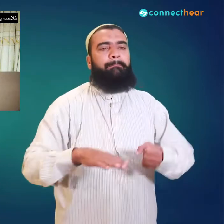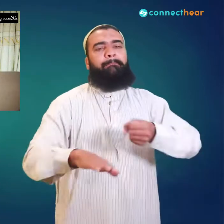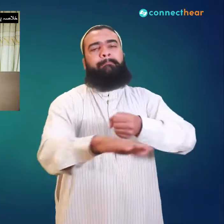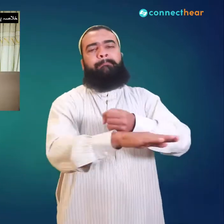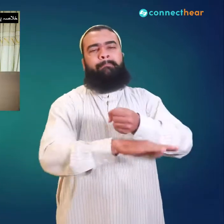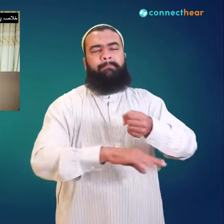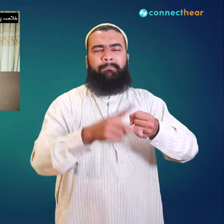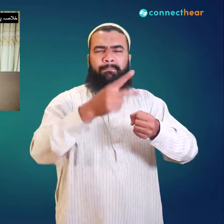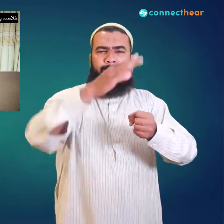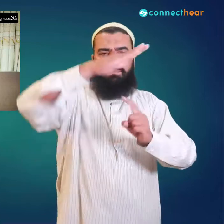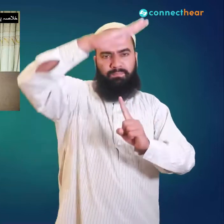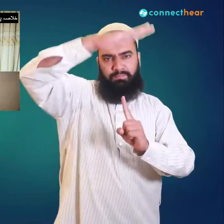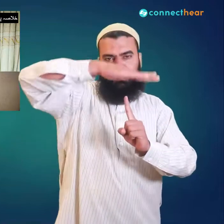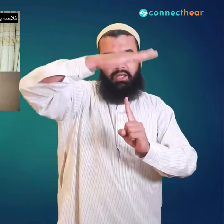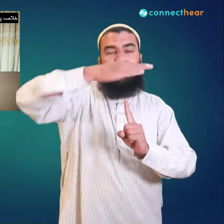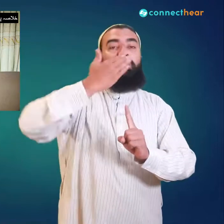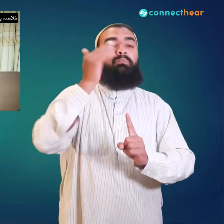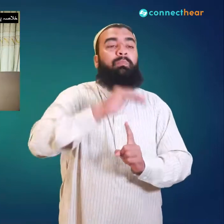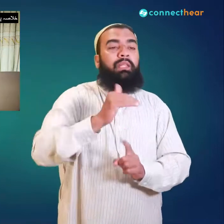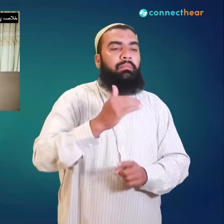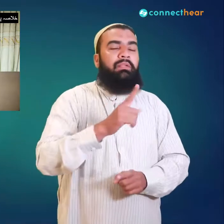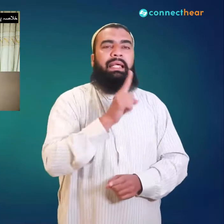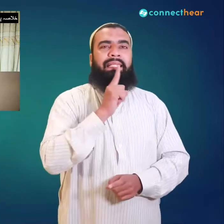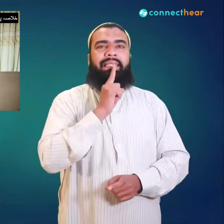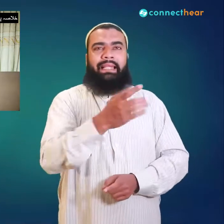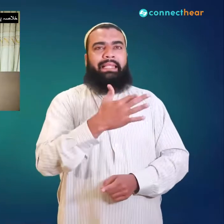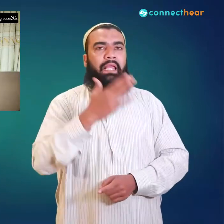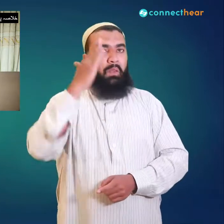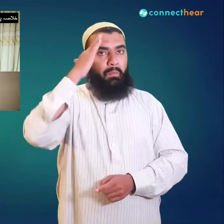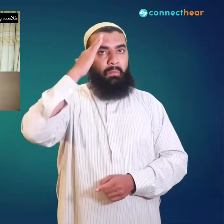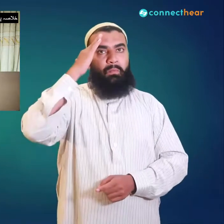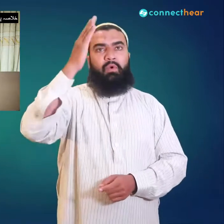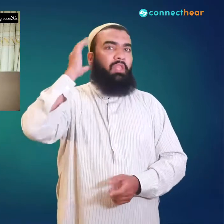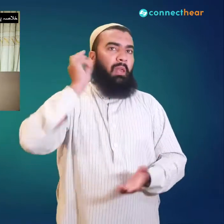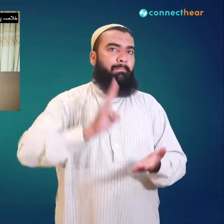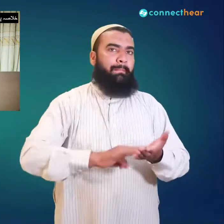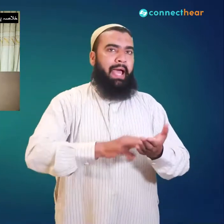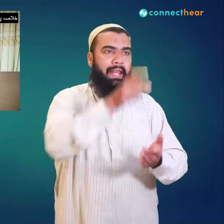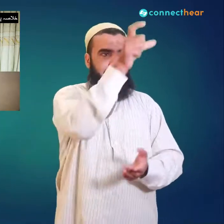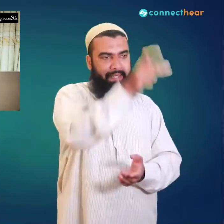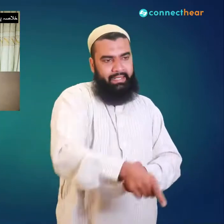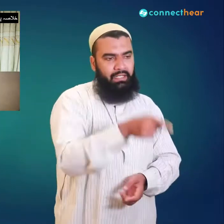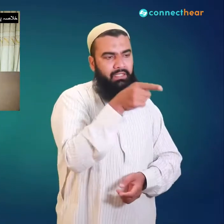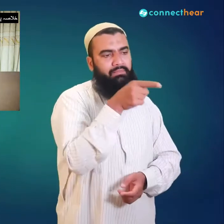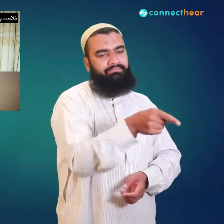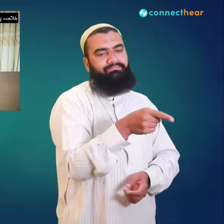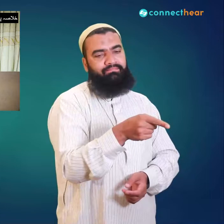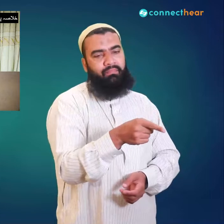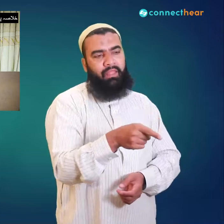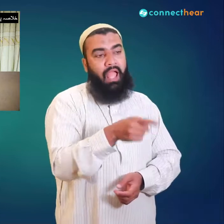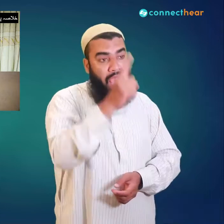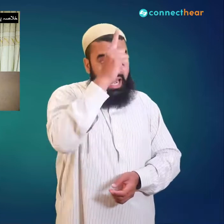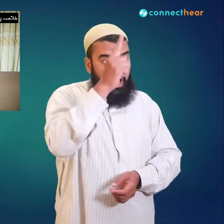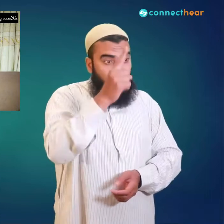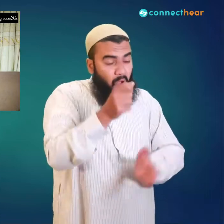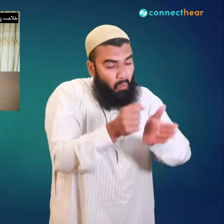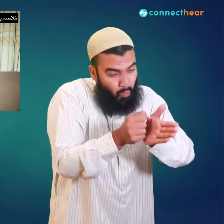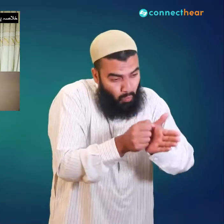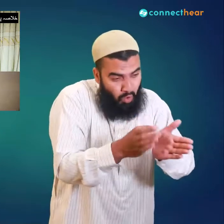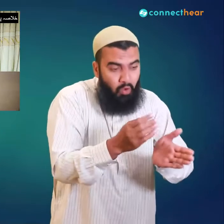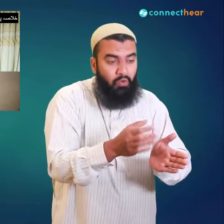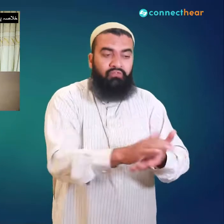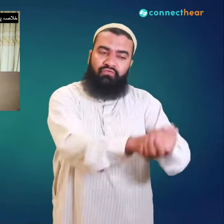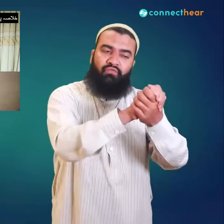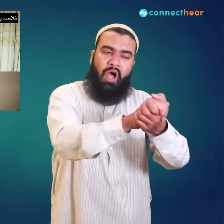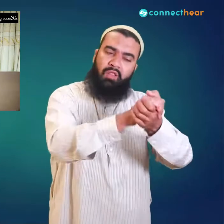لوگ فرمایا کہ سچے مسلمان ہیں، اللہ نے ان کے لیے مغفرت کا اور اجر کا وعدہ فرمایا ہے۔